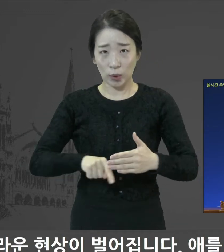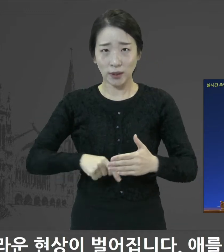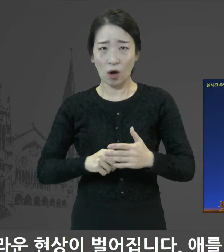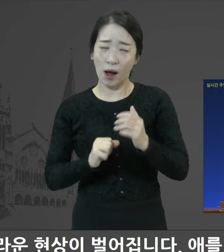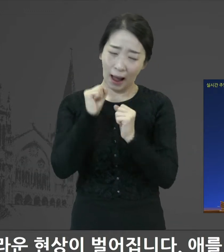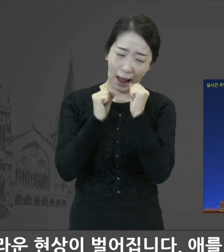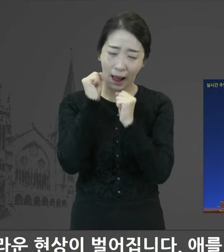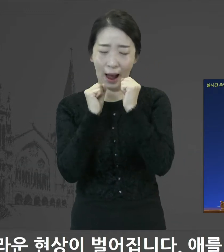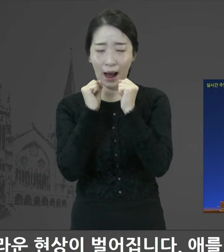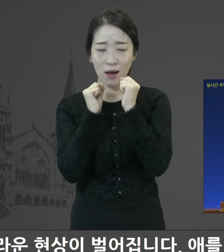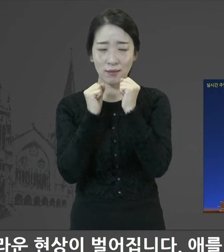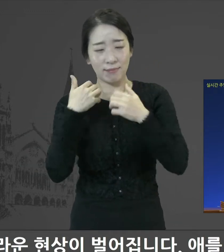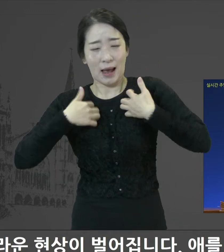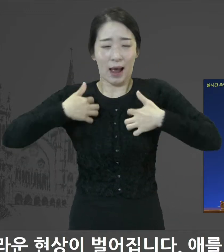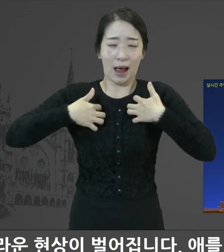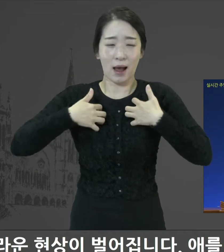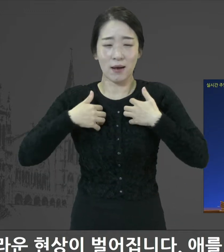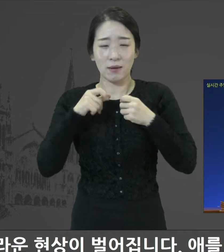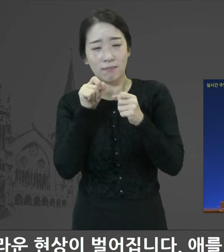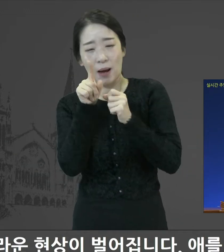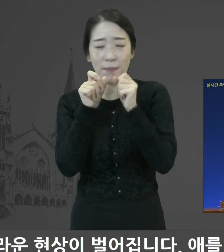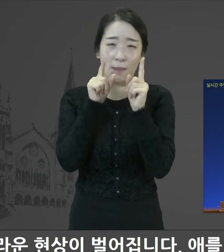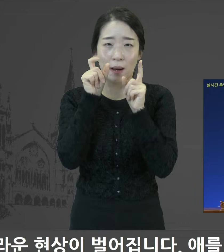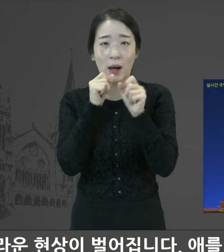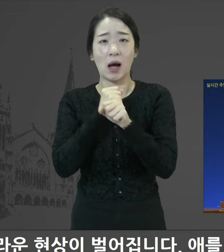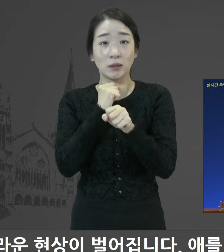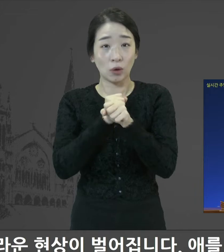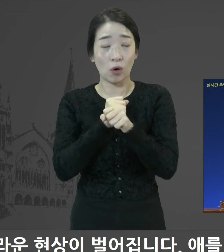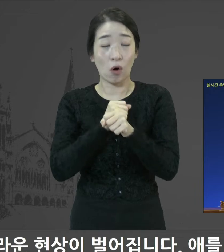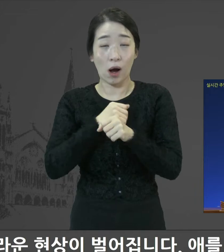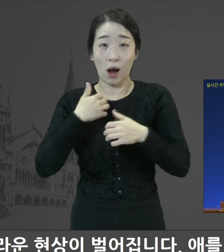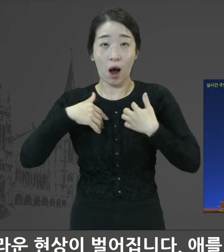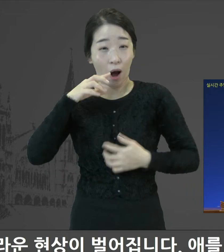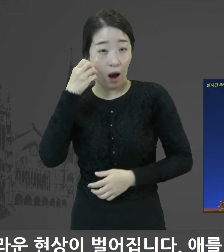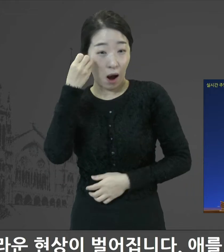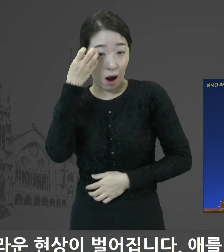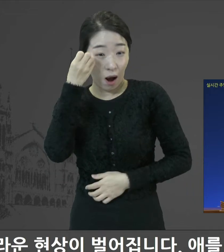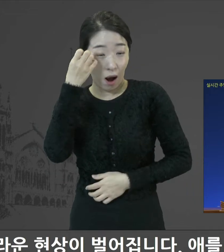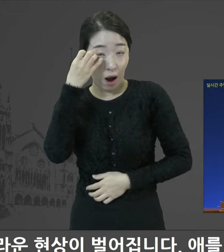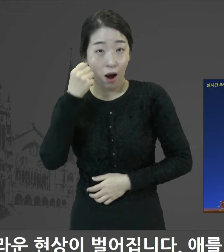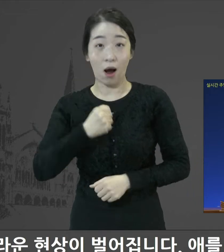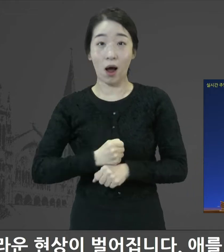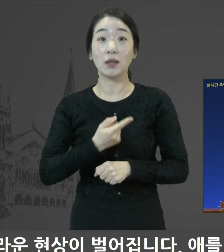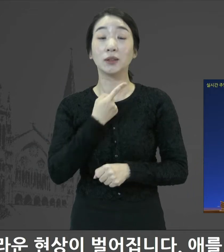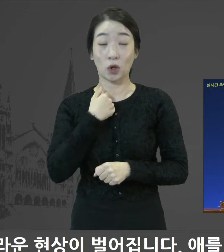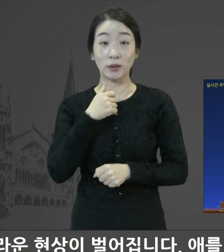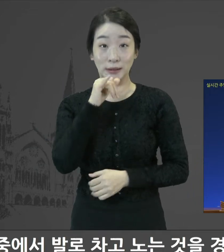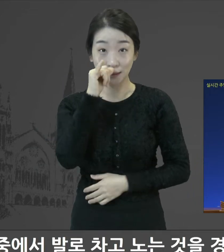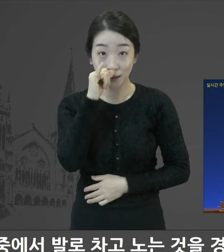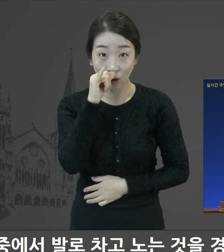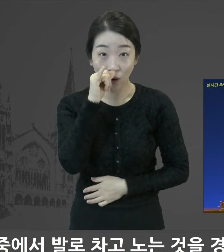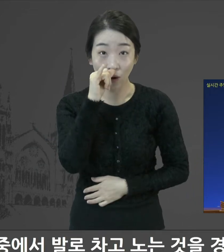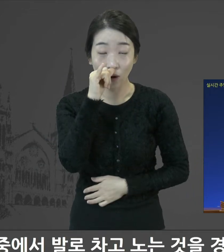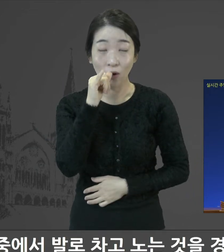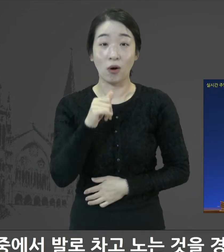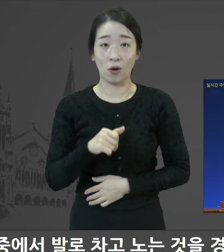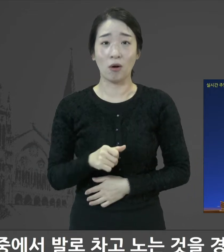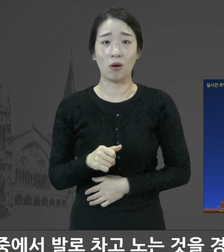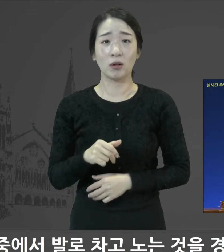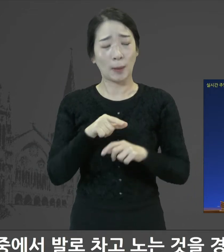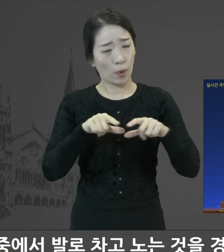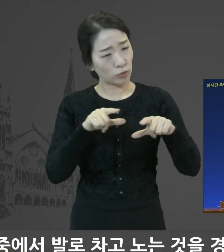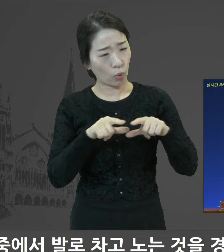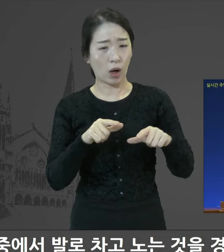놀고 이런 거 경험하시죠. 그때 신기하지 않으셨습니까? 특별히 처음 그런 일 있을 때. 그러다가 이제 평소보다 조금